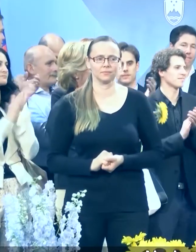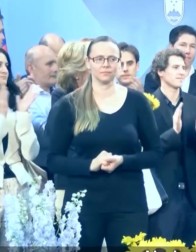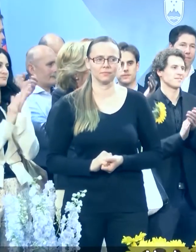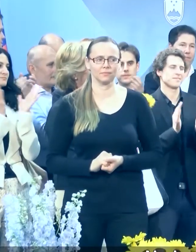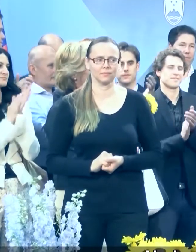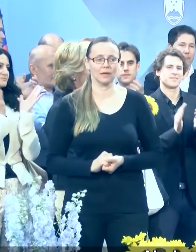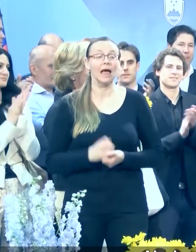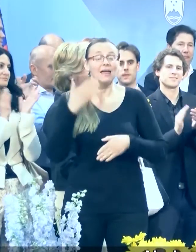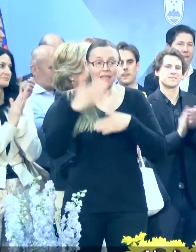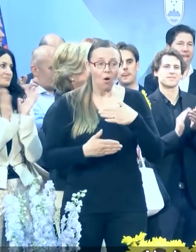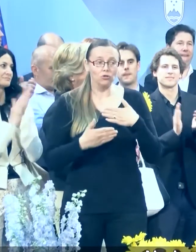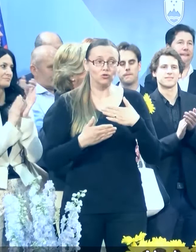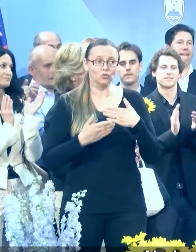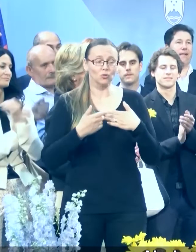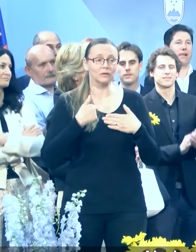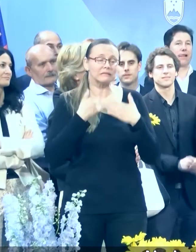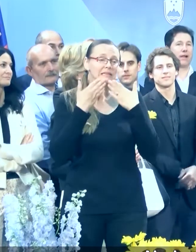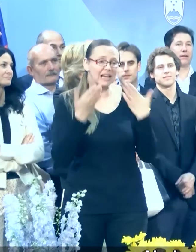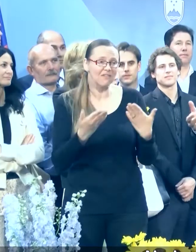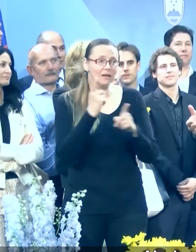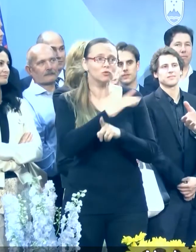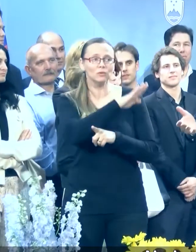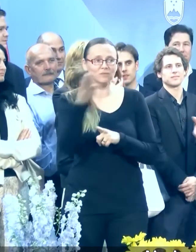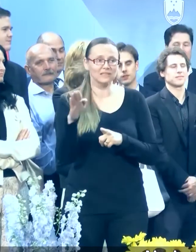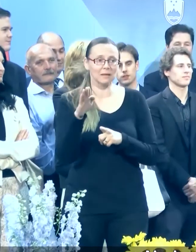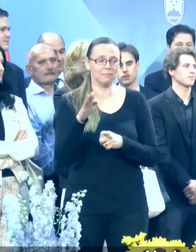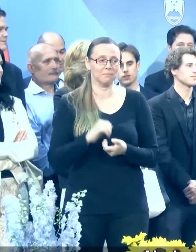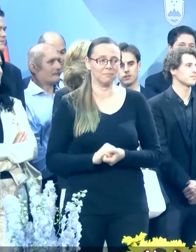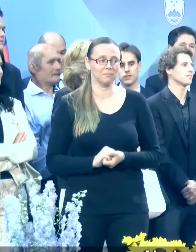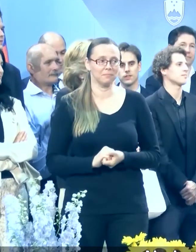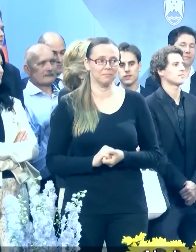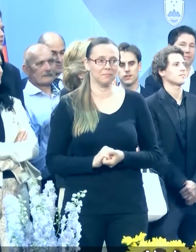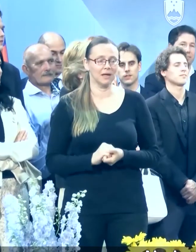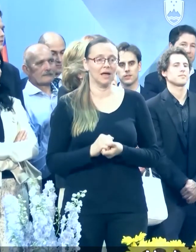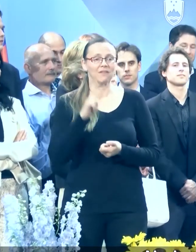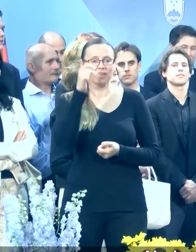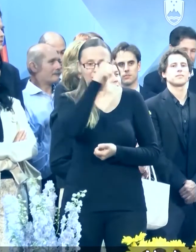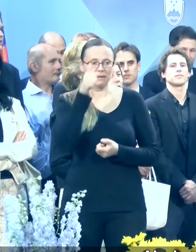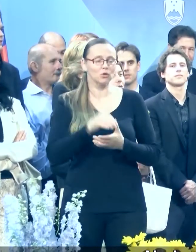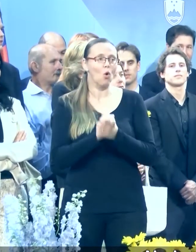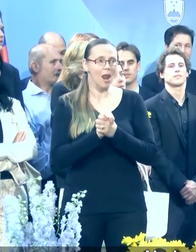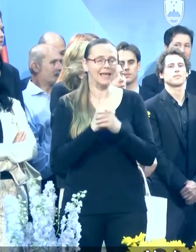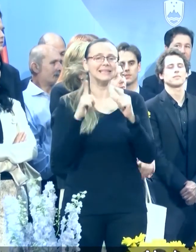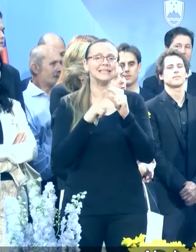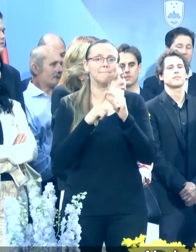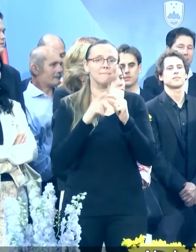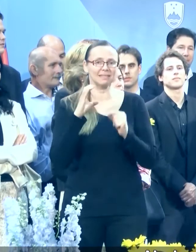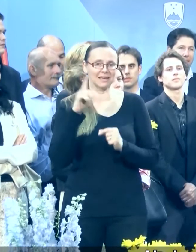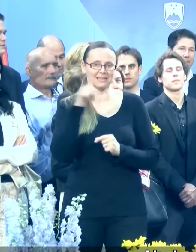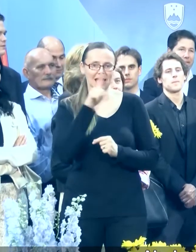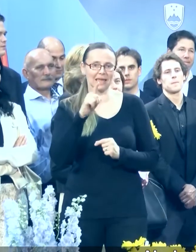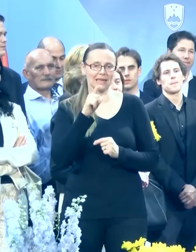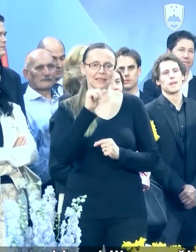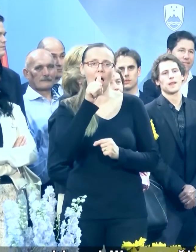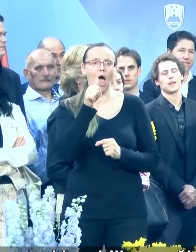Naj se na koncu zahvalim tudi vsem imenu kolegice Patricije in pa Romane,